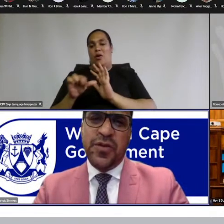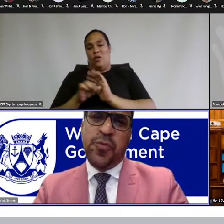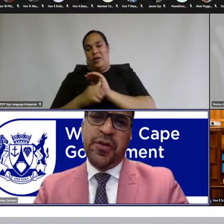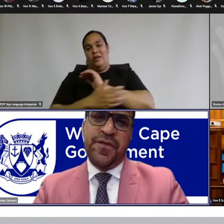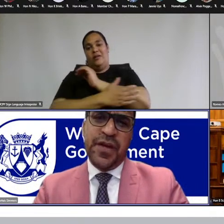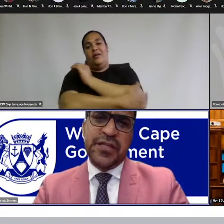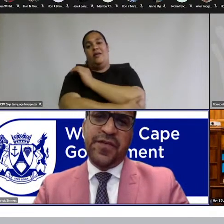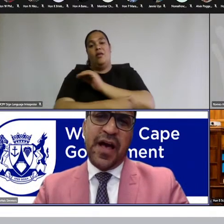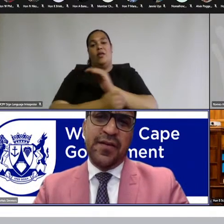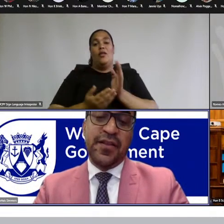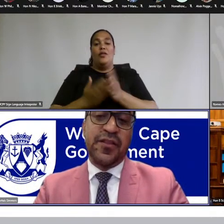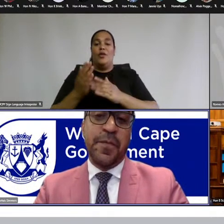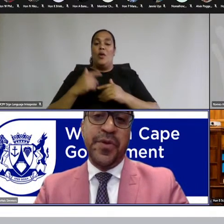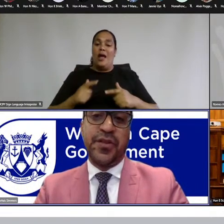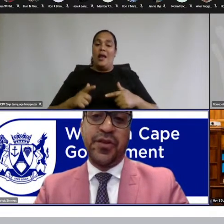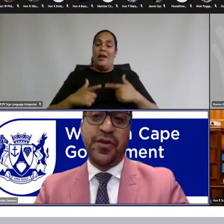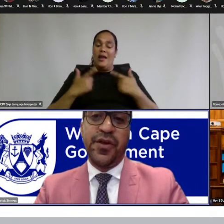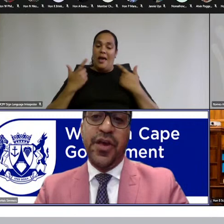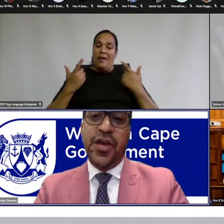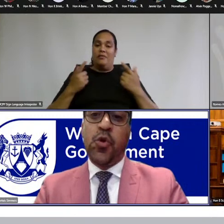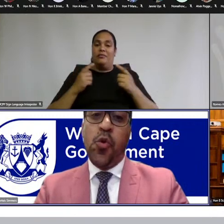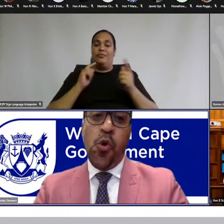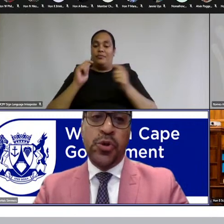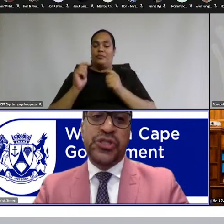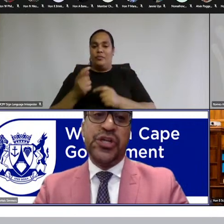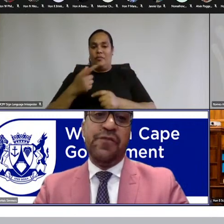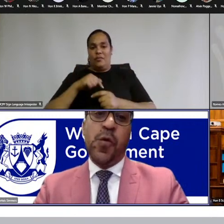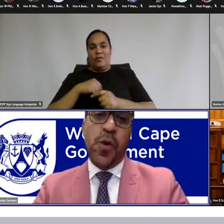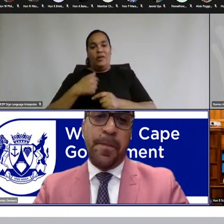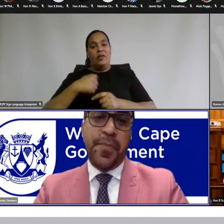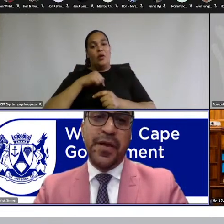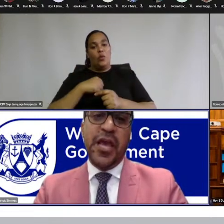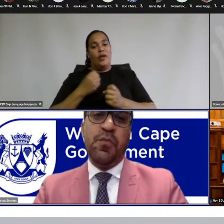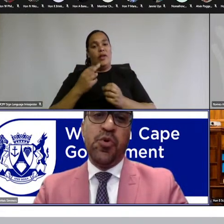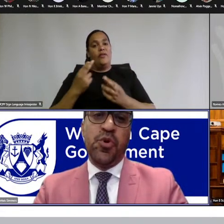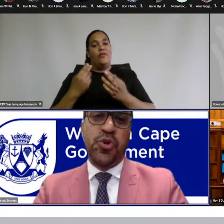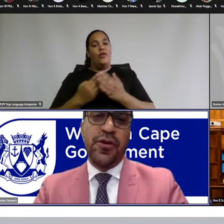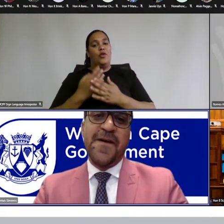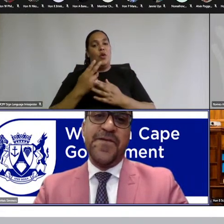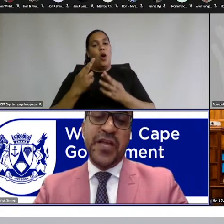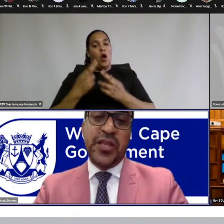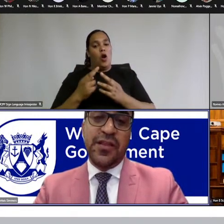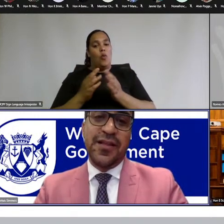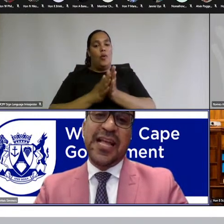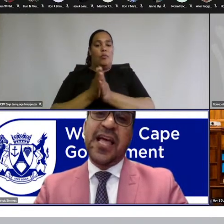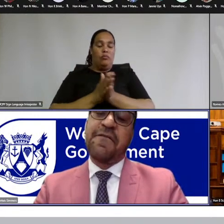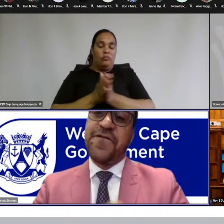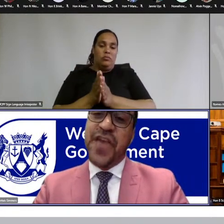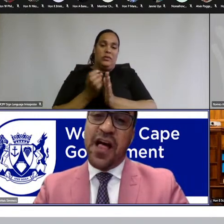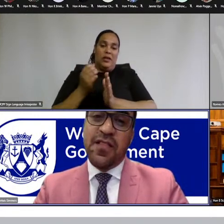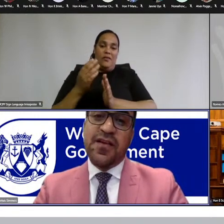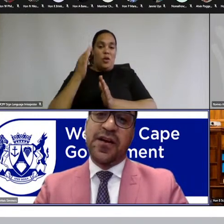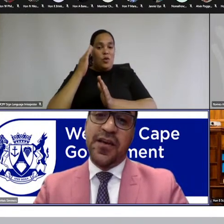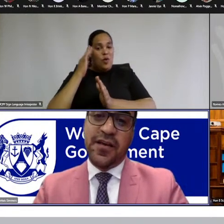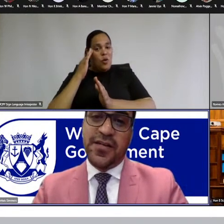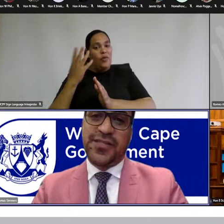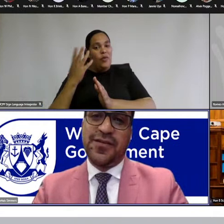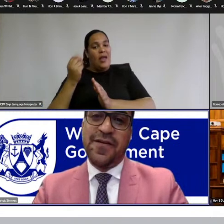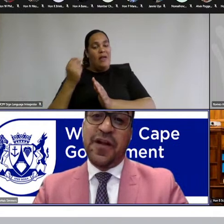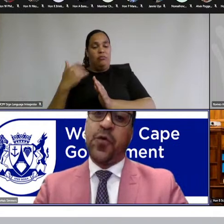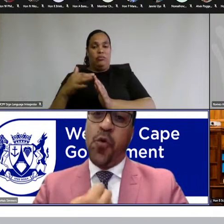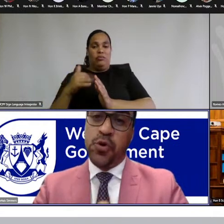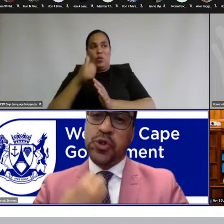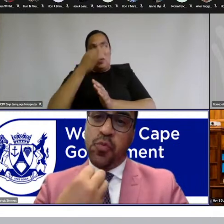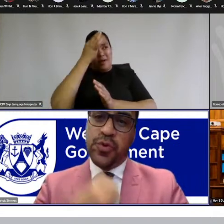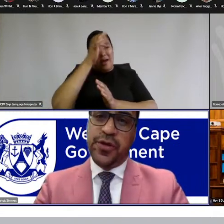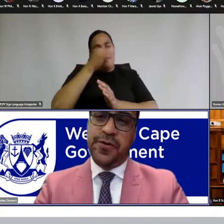ons lewens op hierdie wyse te verander en te verbeter, gee dit ons nuwe hoop en moed, wetend dat daar wel 'n regering is